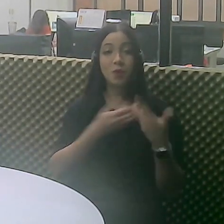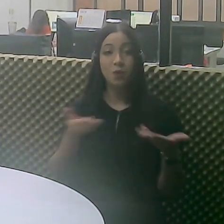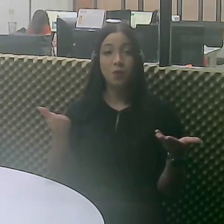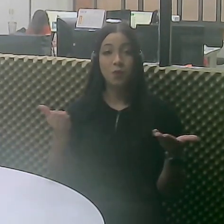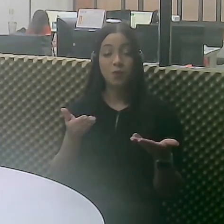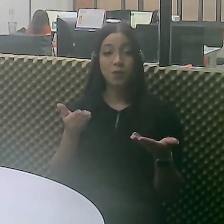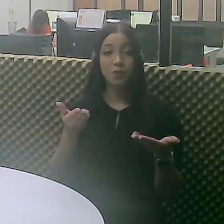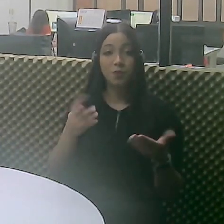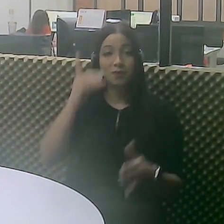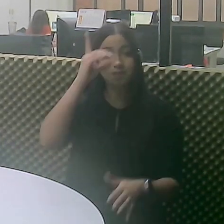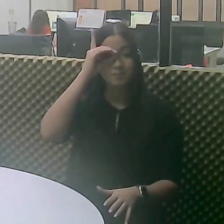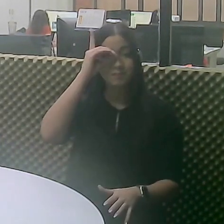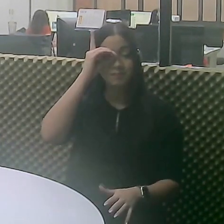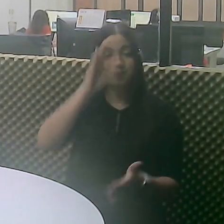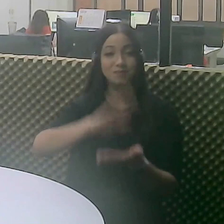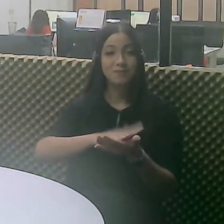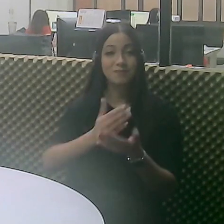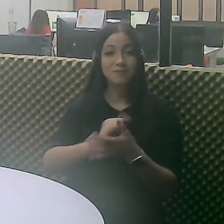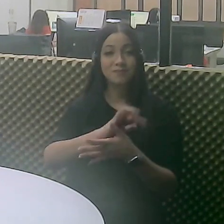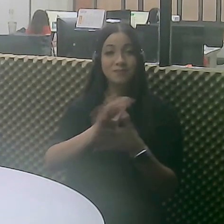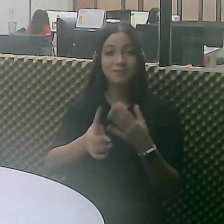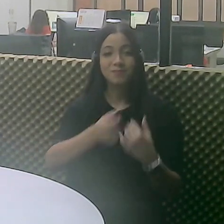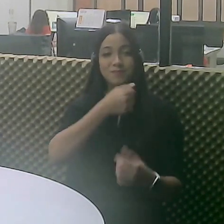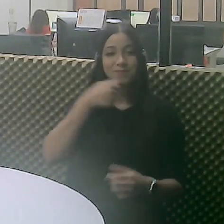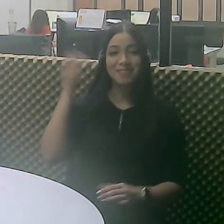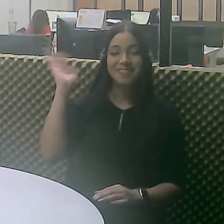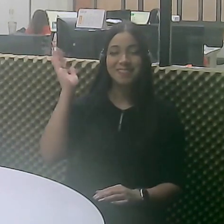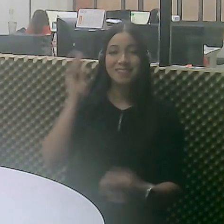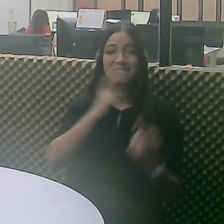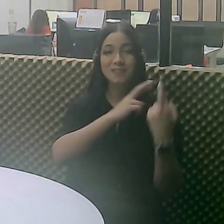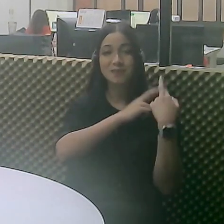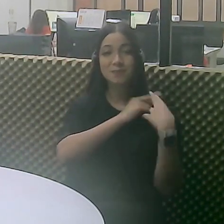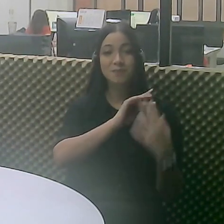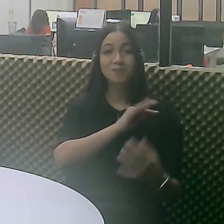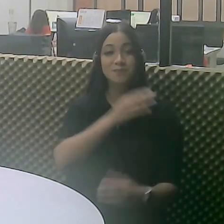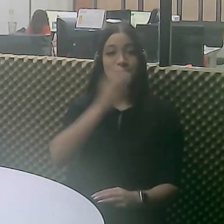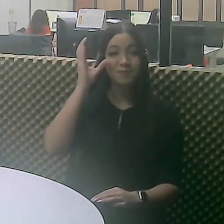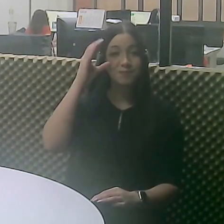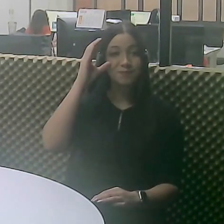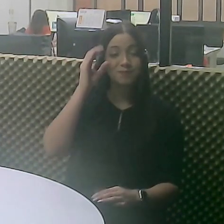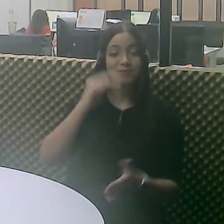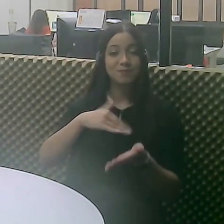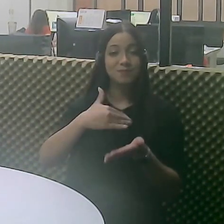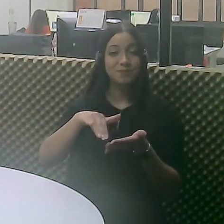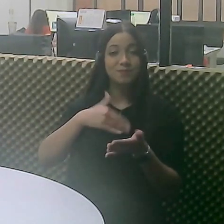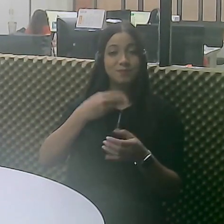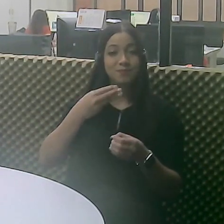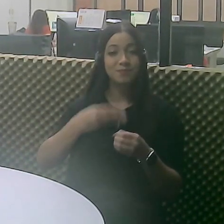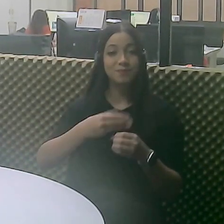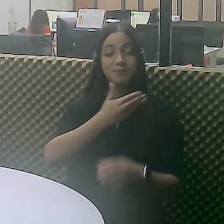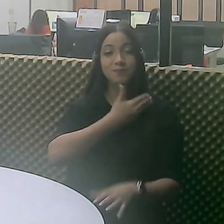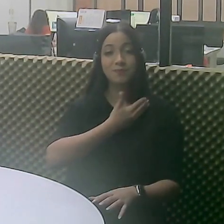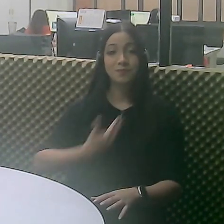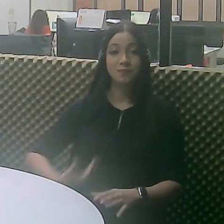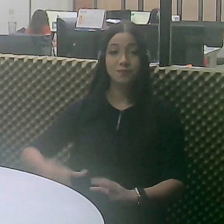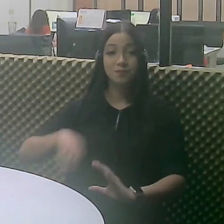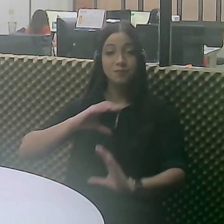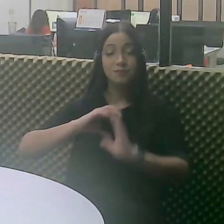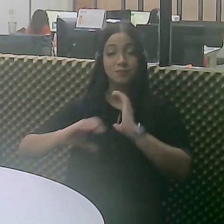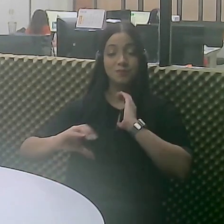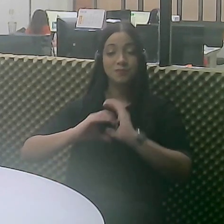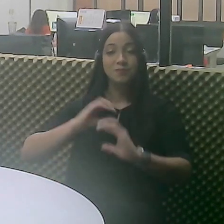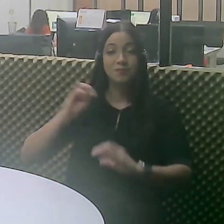edição, Daniela Aires, tradução em Libras, Amanda Valentim. Responsável técnico, Cristiano Silva. Secretário Municipal